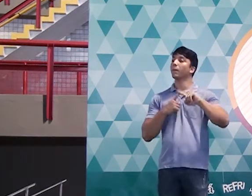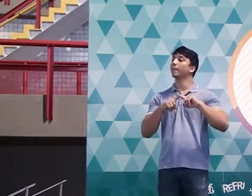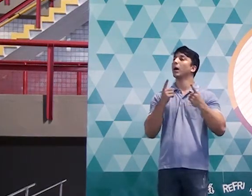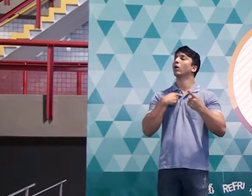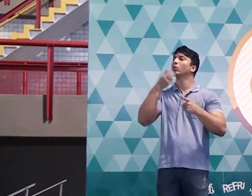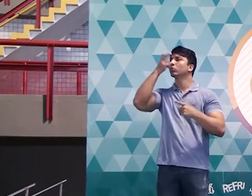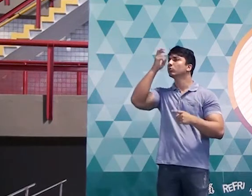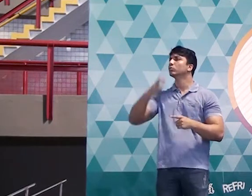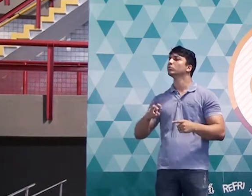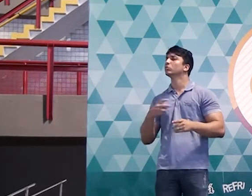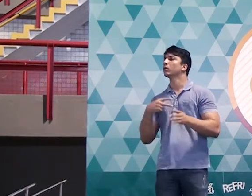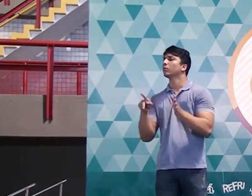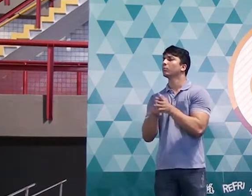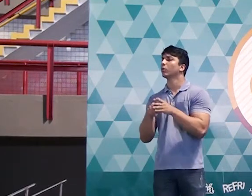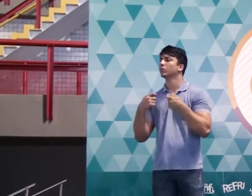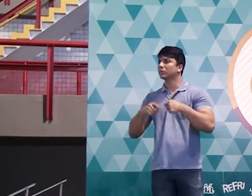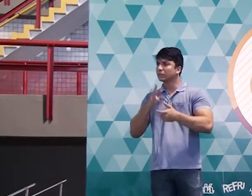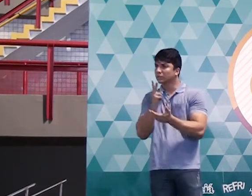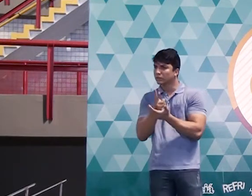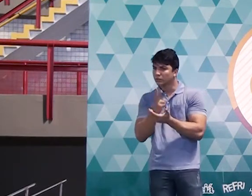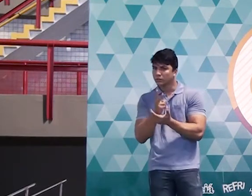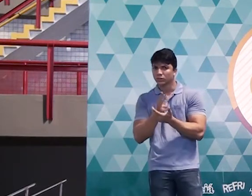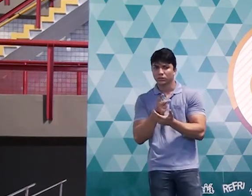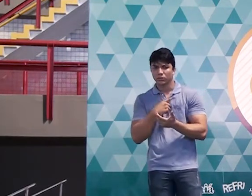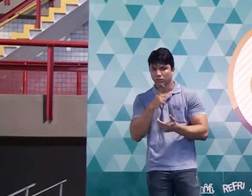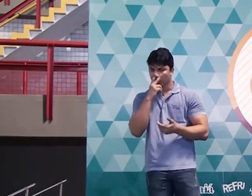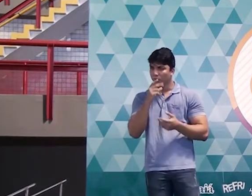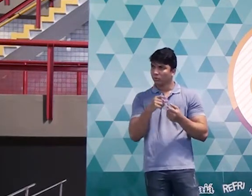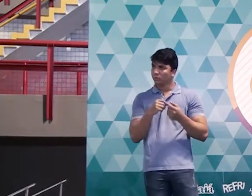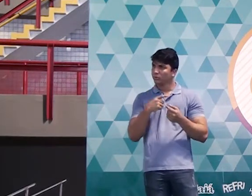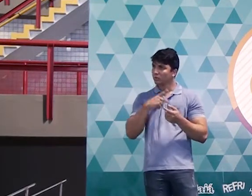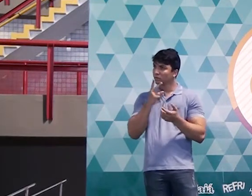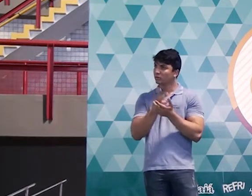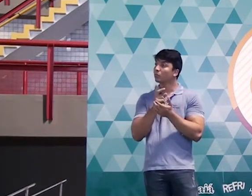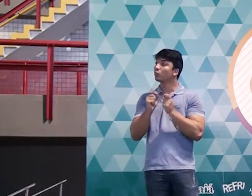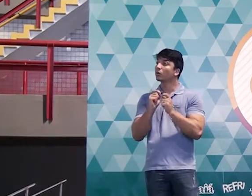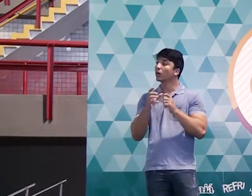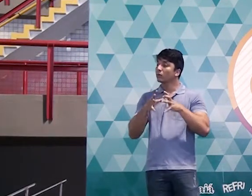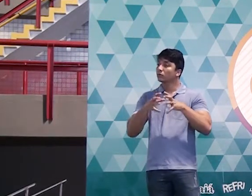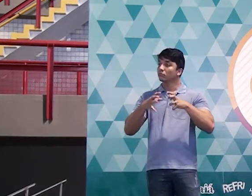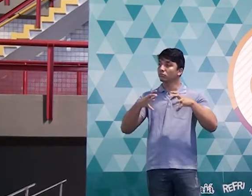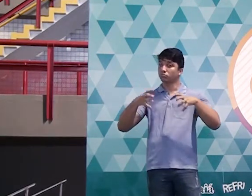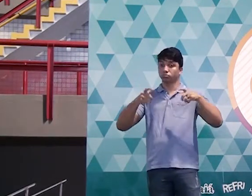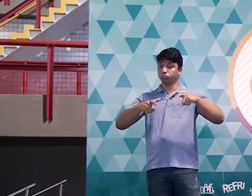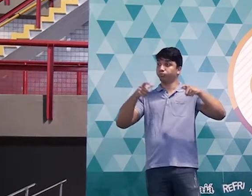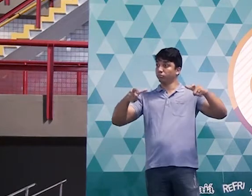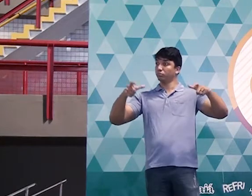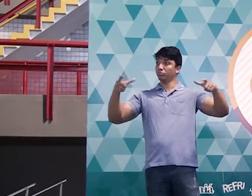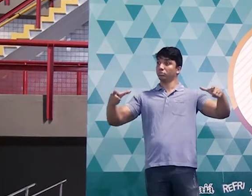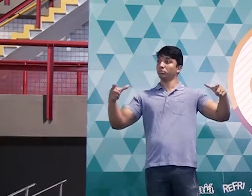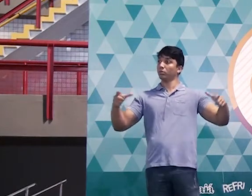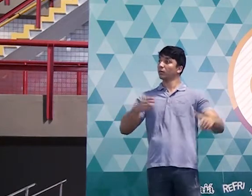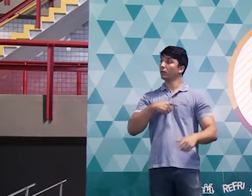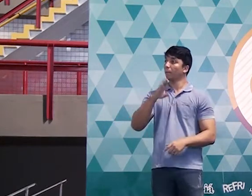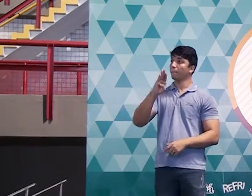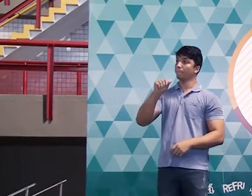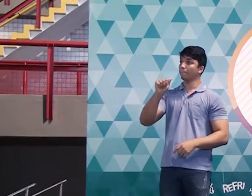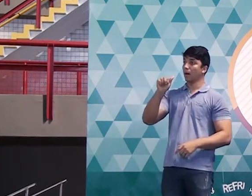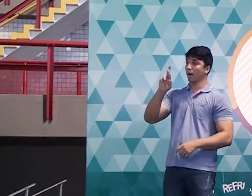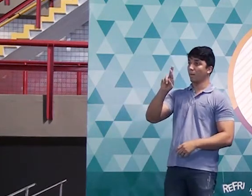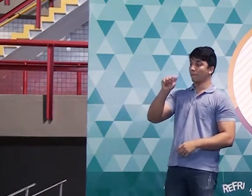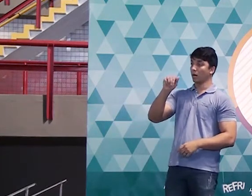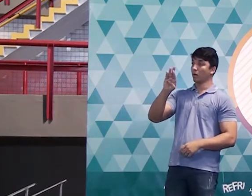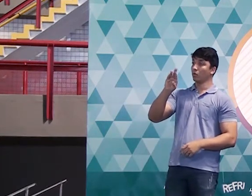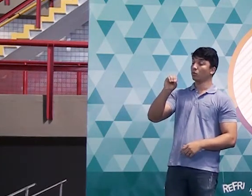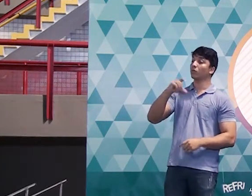cultura, a cultura ela tende sempre a se expandir. Os bárbaros vão se converter ao cristianismo.